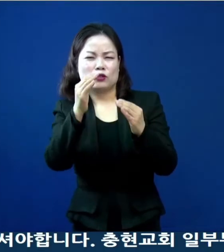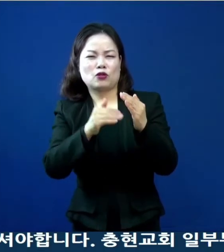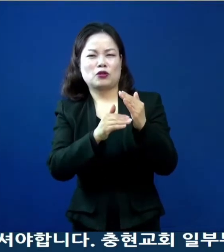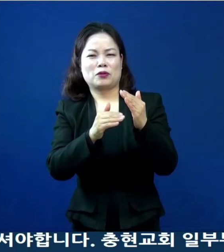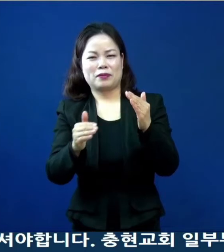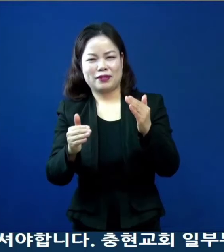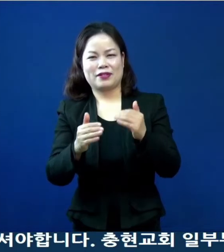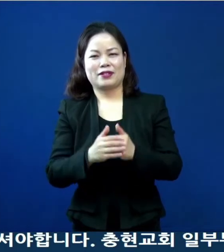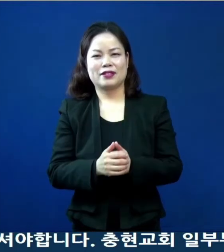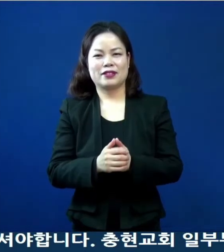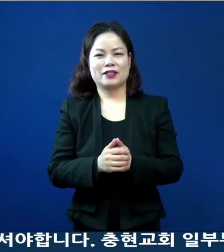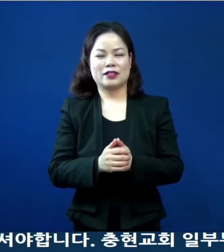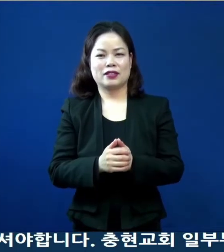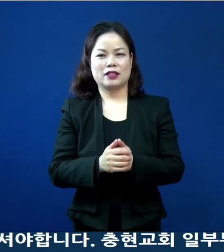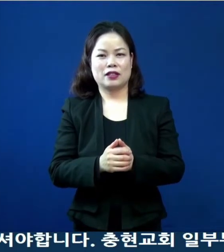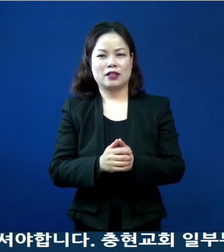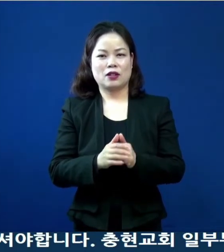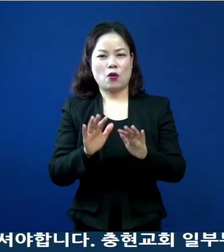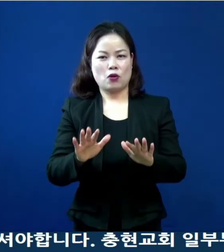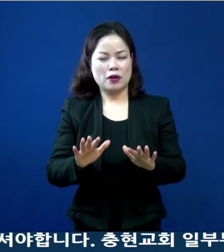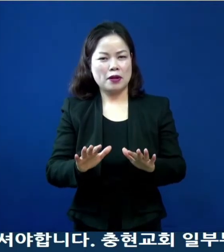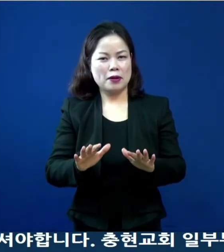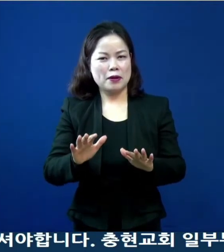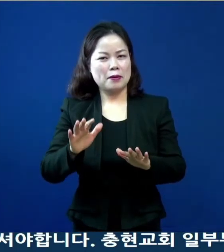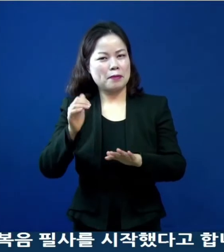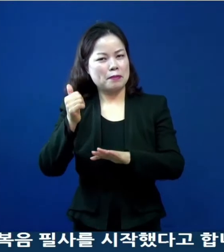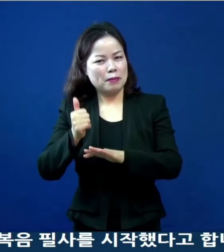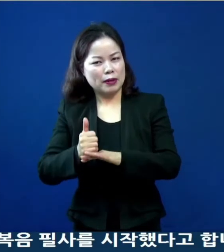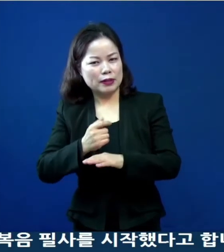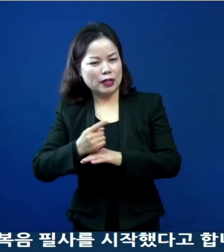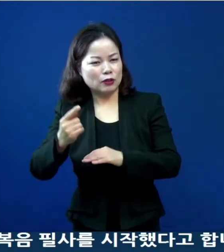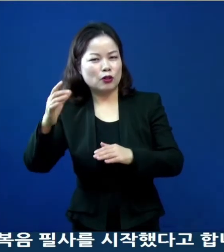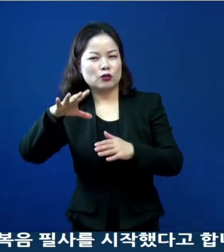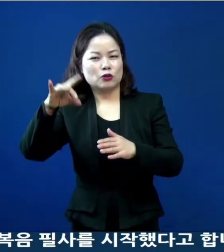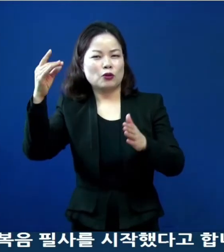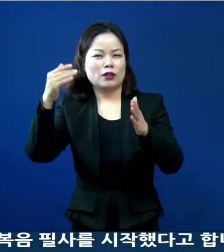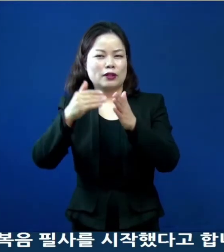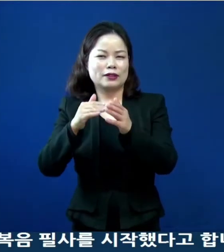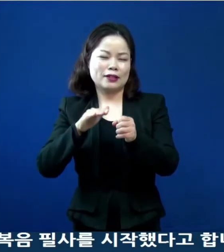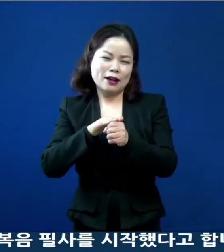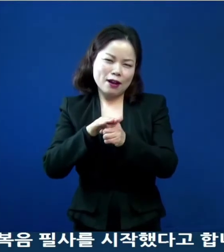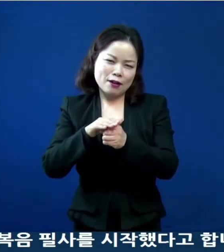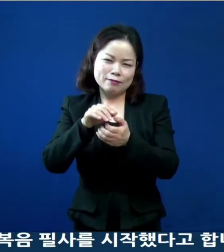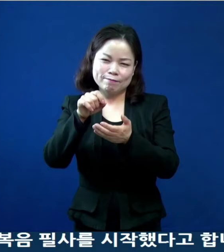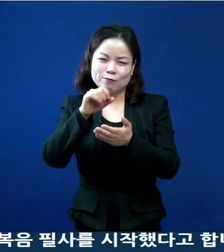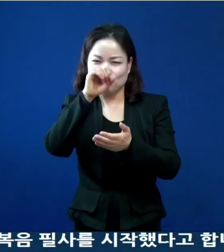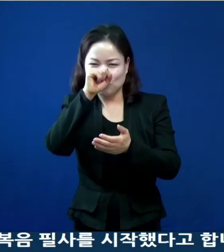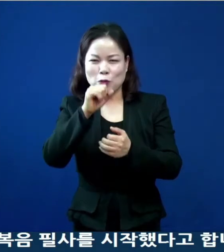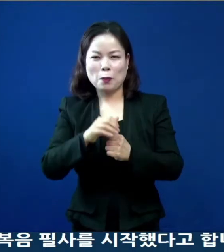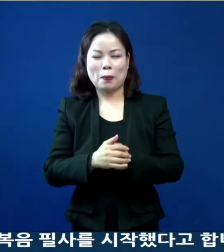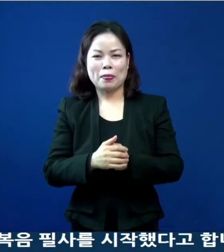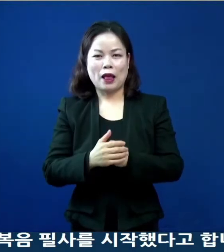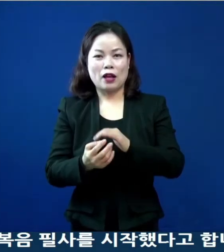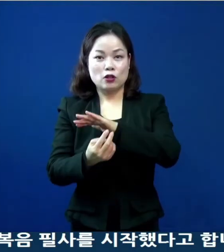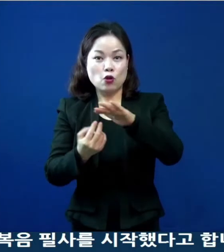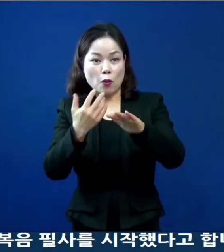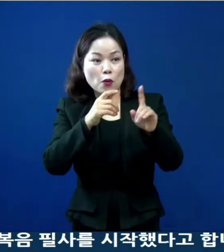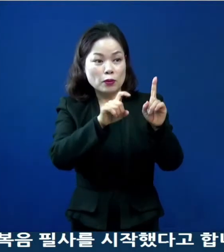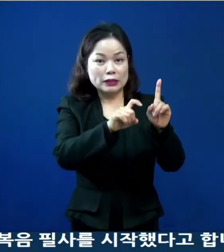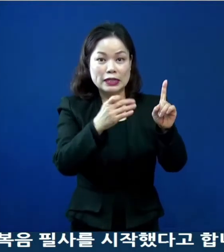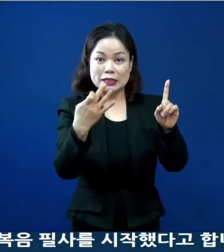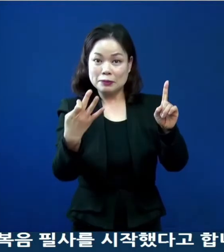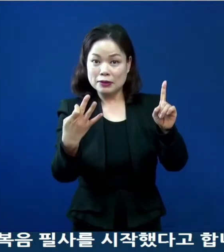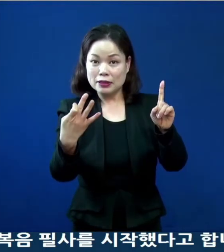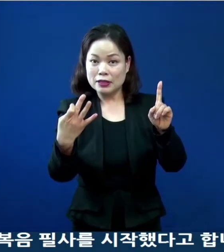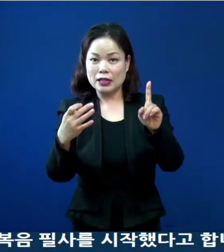교우님들이 이 올해 말 내년 초에 사랑할 수 있기를 주 안에서 소망해 봅니다. 특별히 요한복음 1장